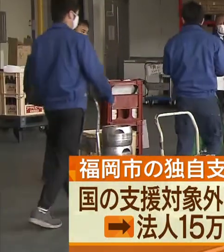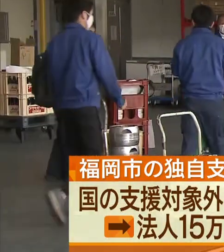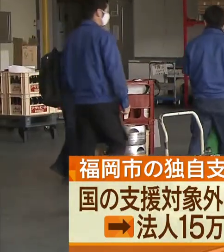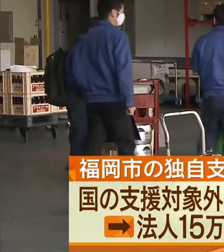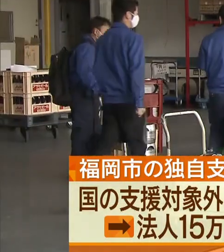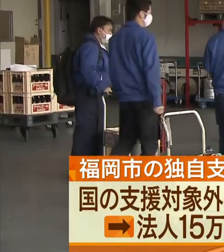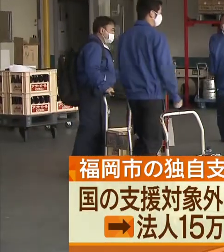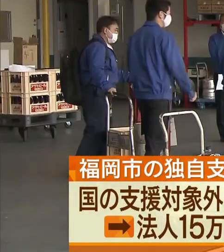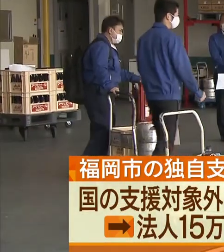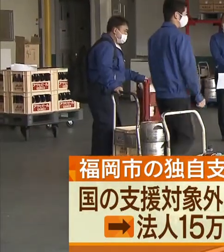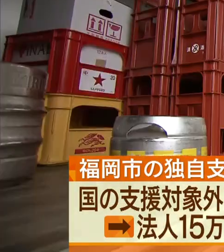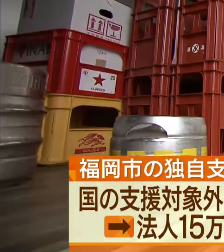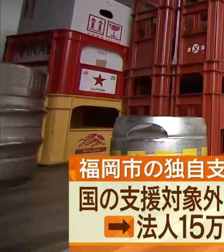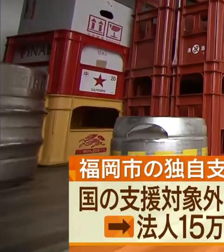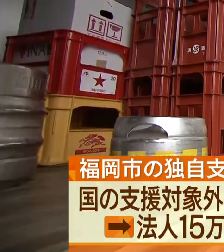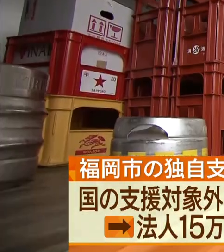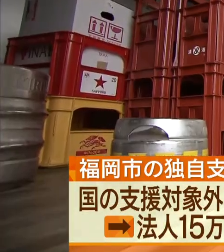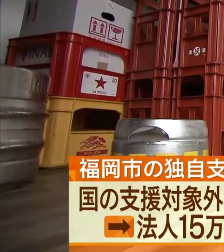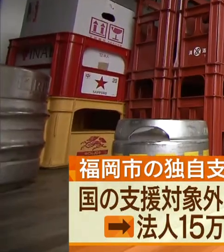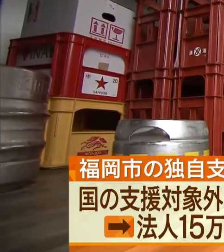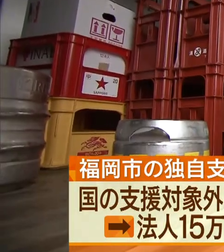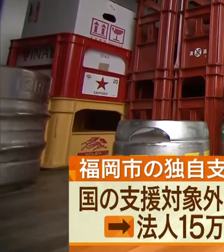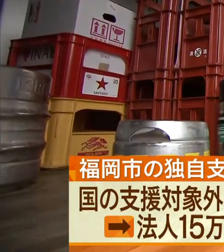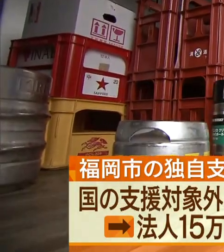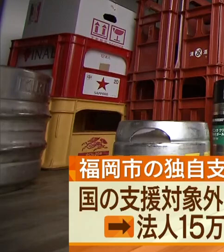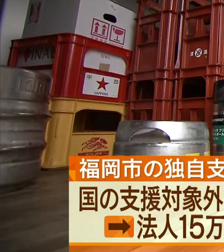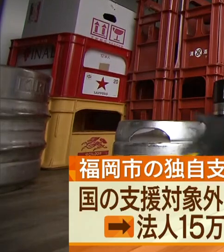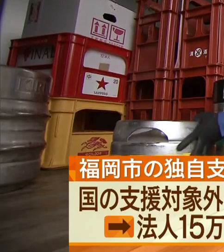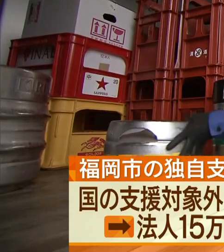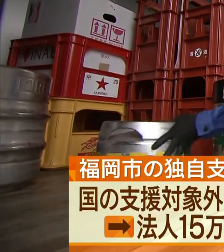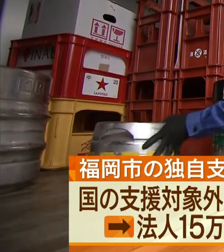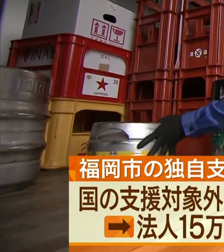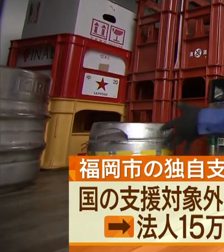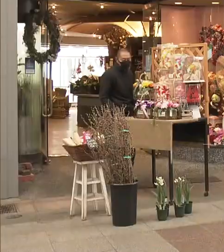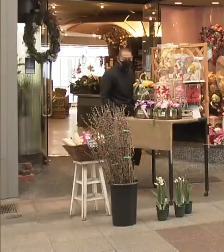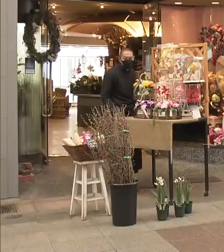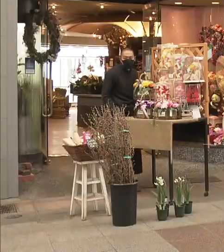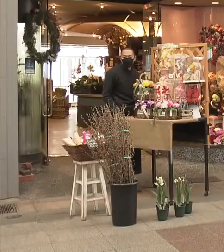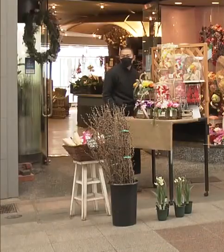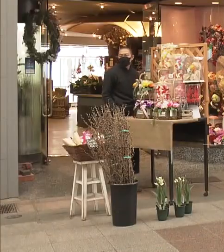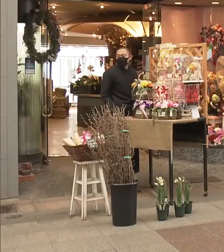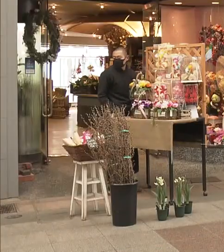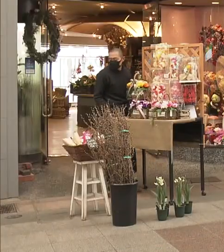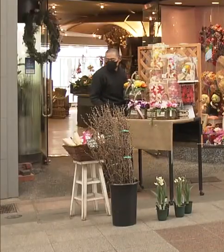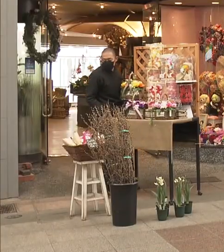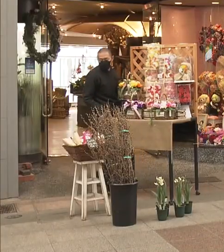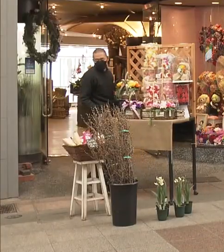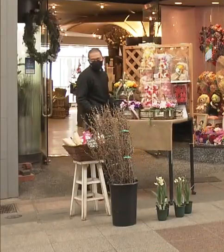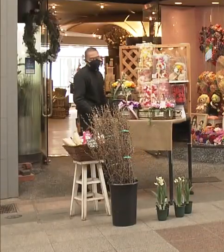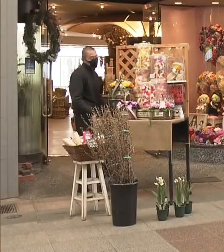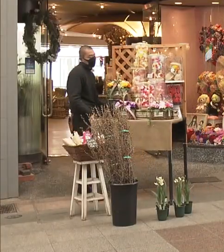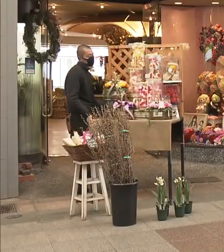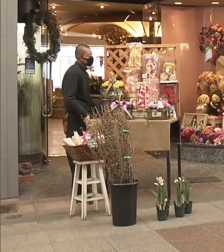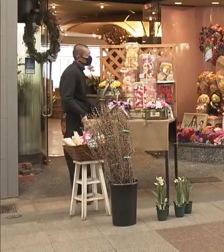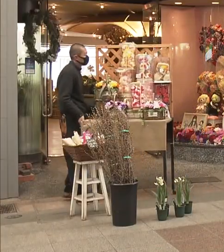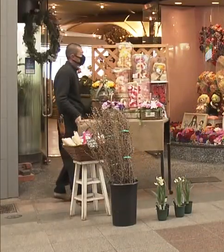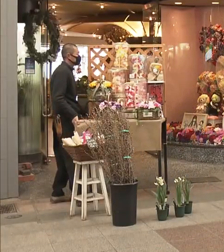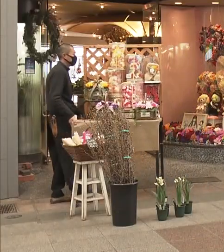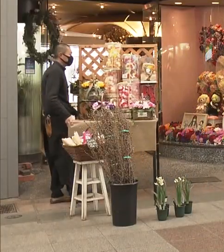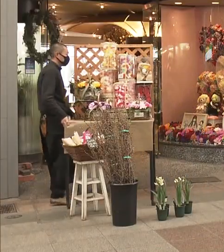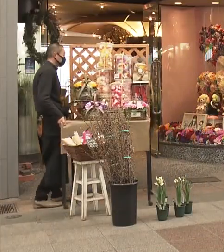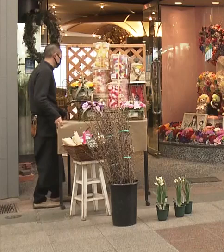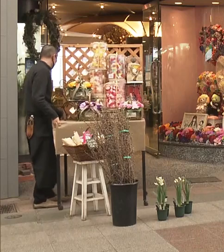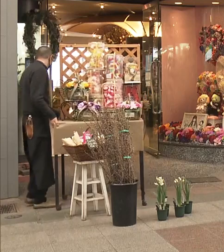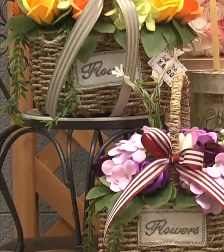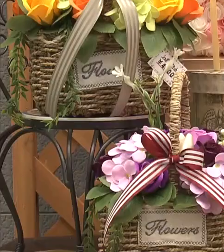法人15万円個人事業者10万円を上限に支援しますさらに花の生産者